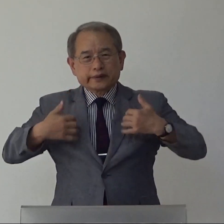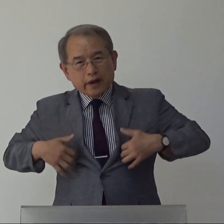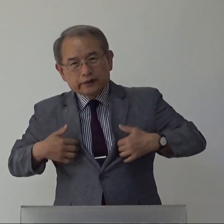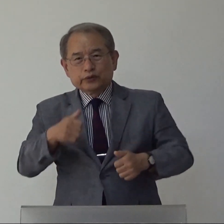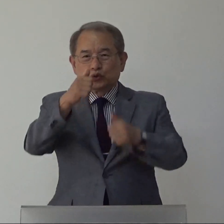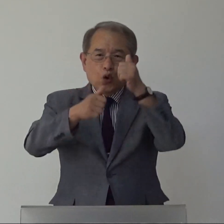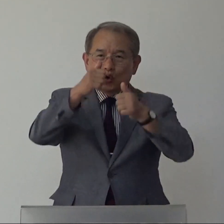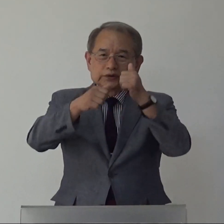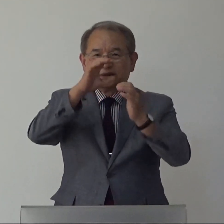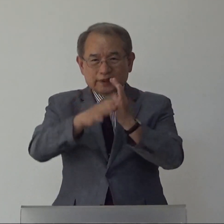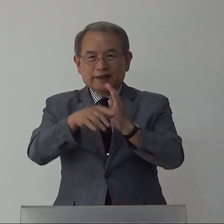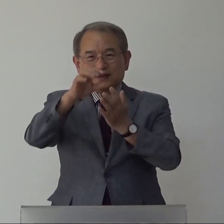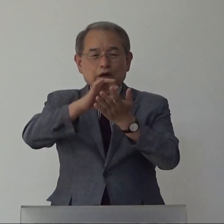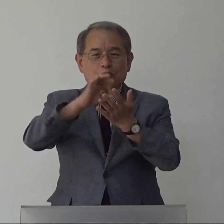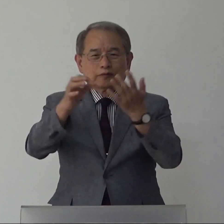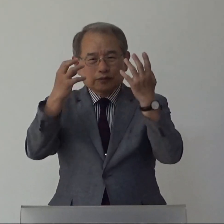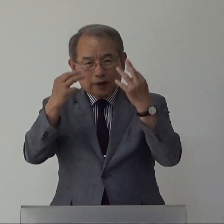초등학교, 중학교에서 여러 가지